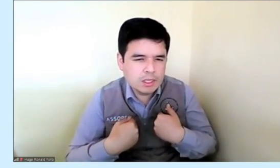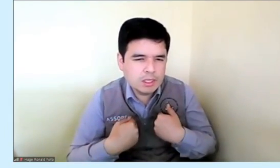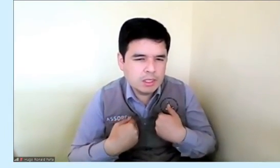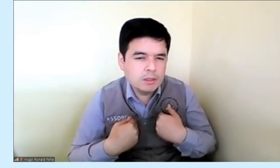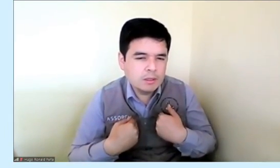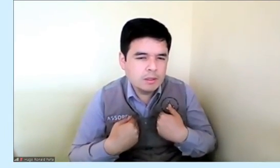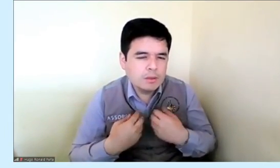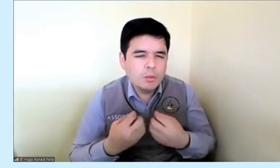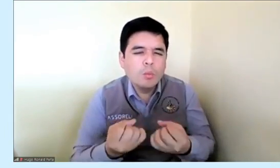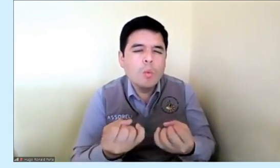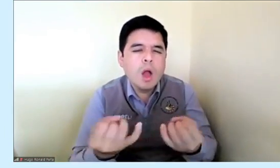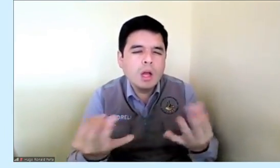tienes?